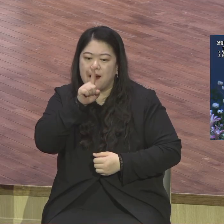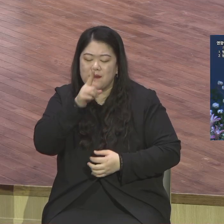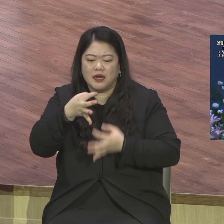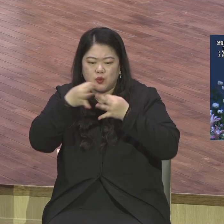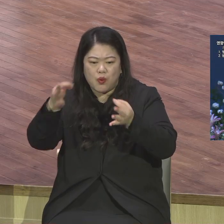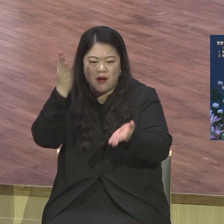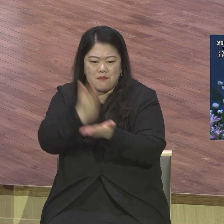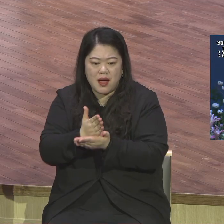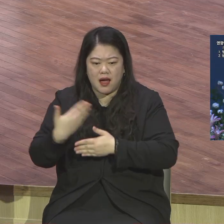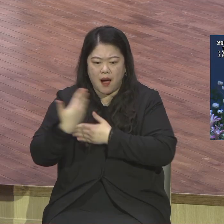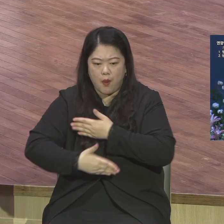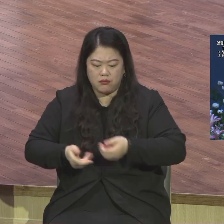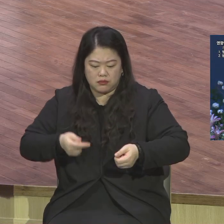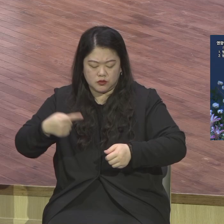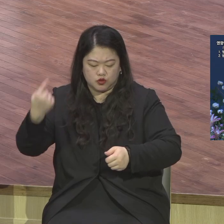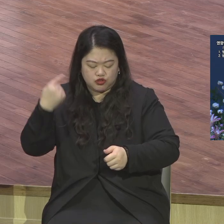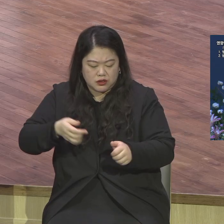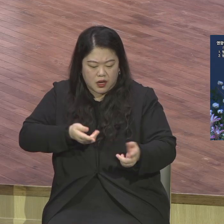야고보는 우리 믿음이